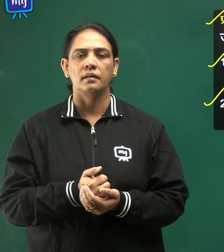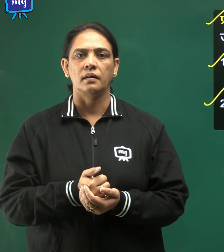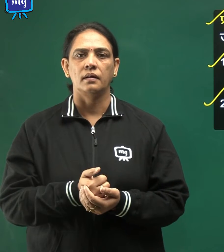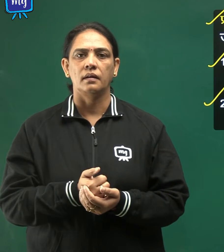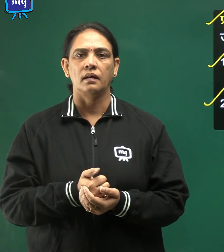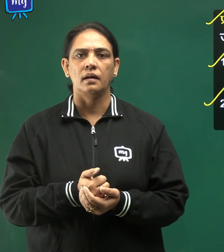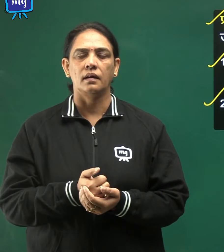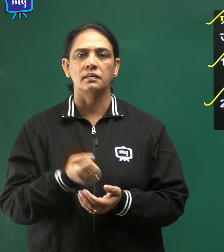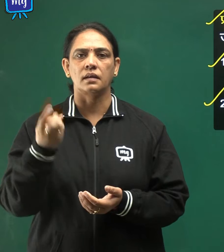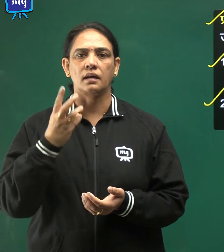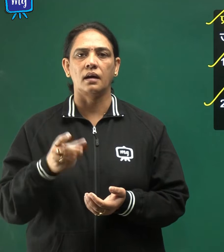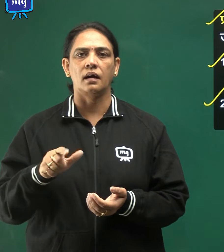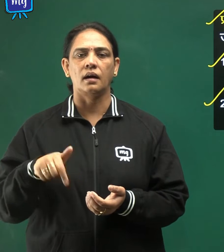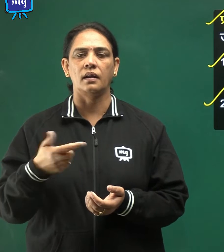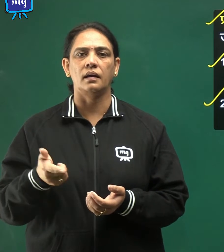अंक आने की